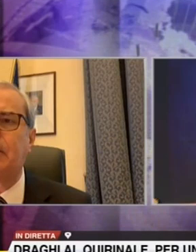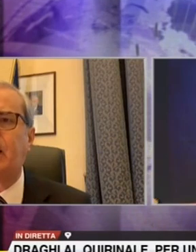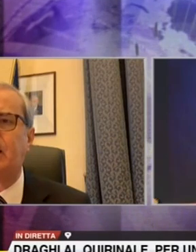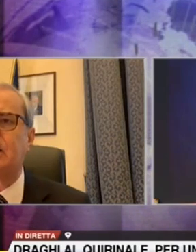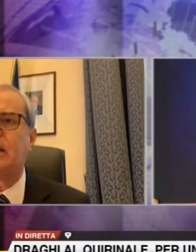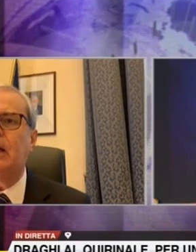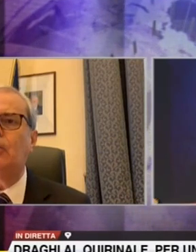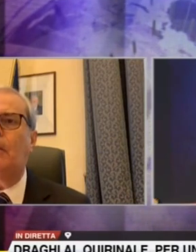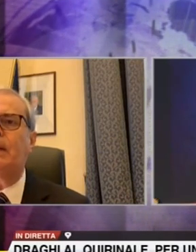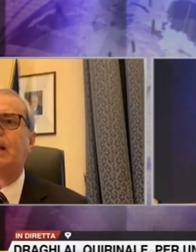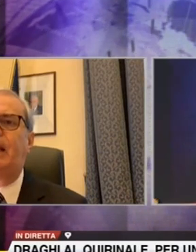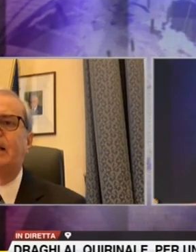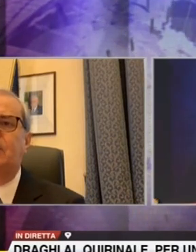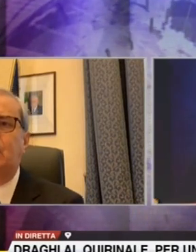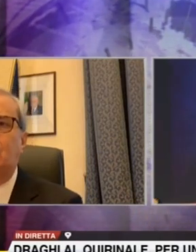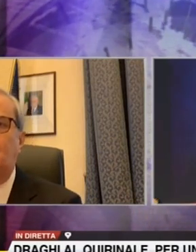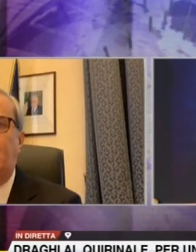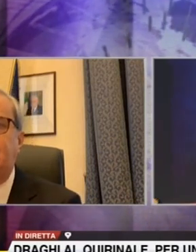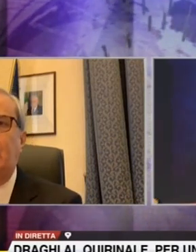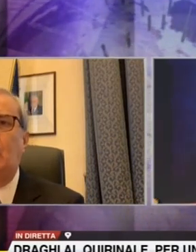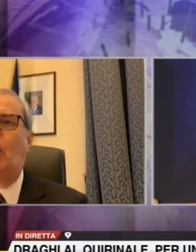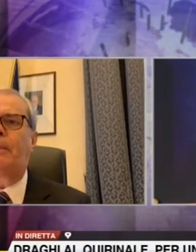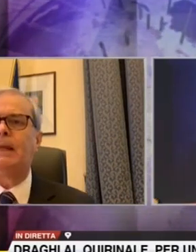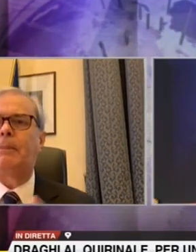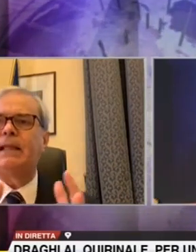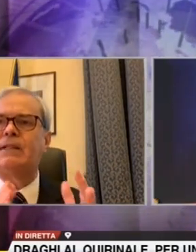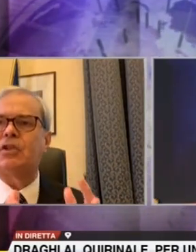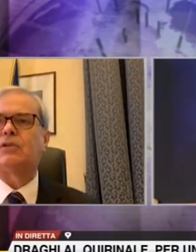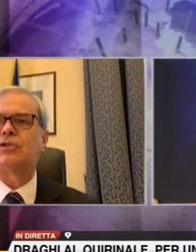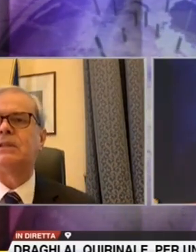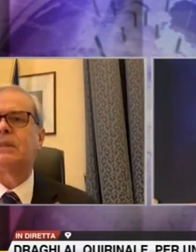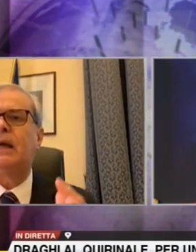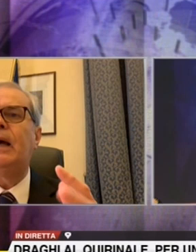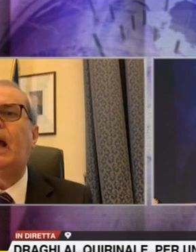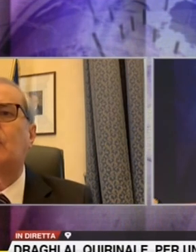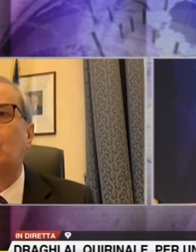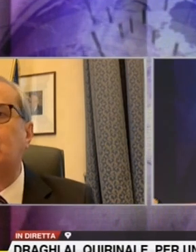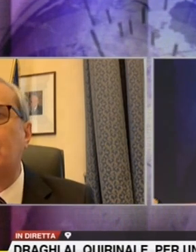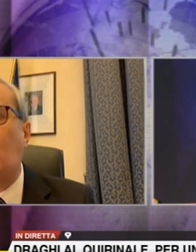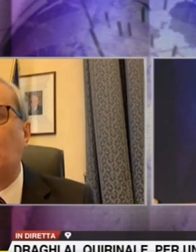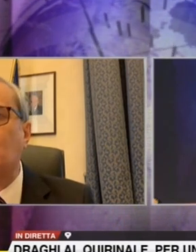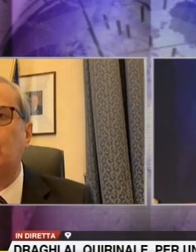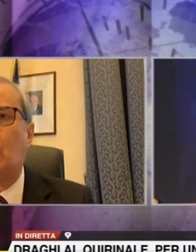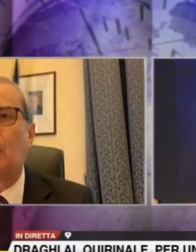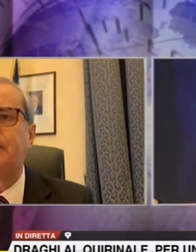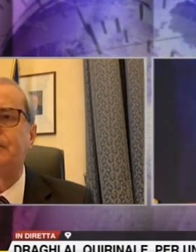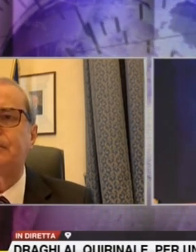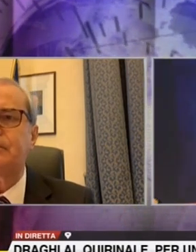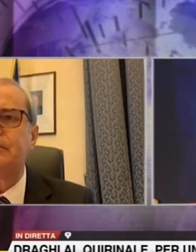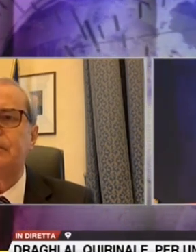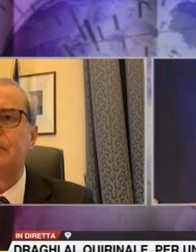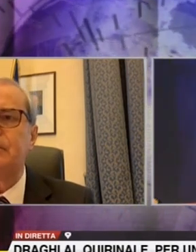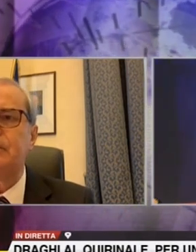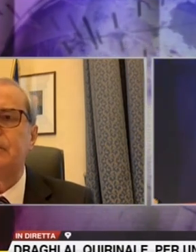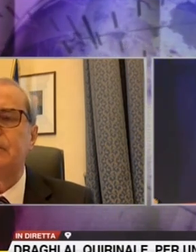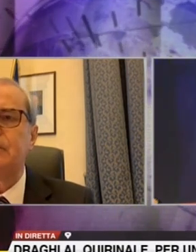del Paese, non per il bene del centrodestra o per il bene del centrosinistra. Ecco, questo me lo auguro di cuore. Ecco,